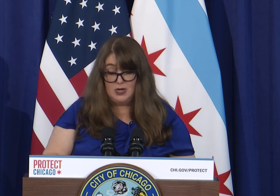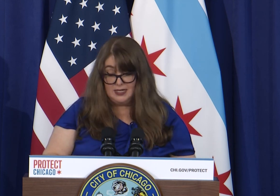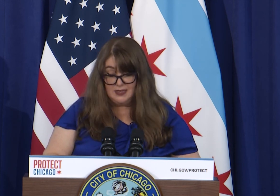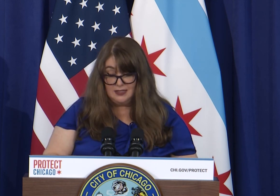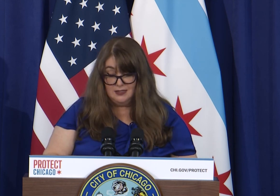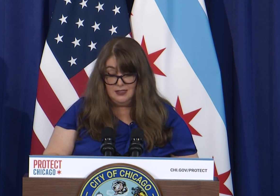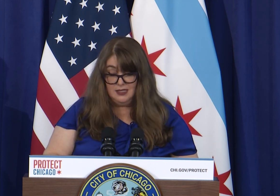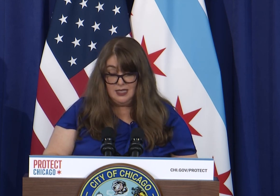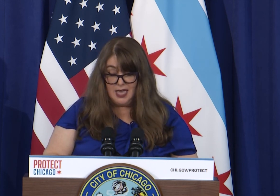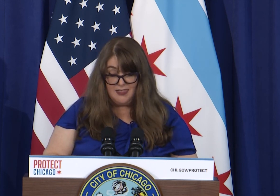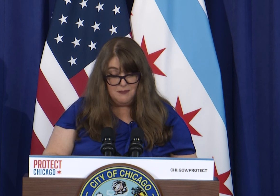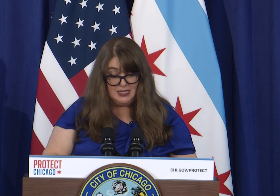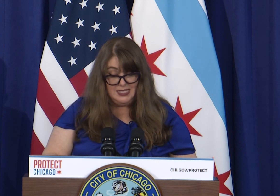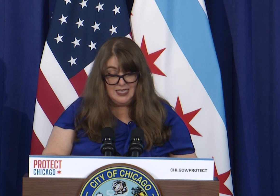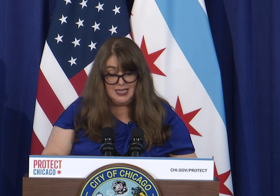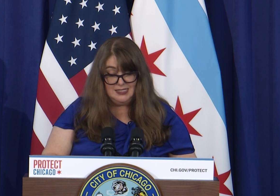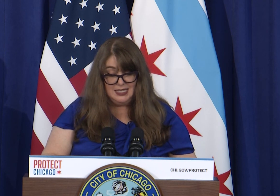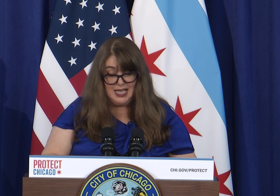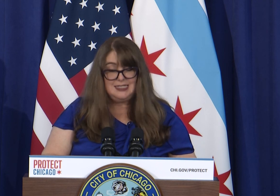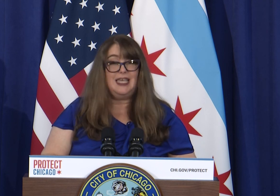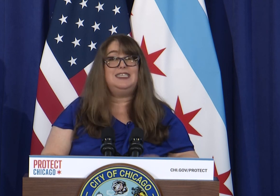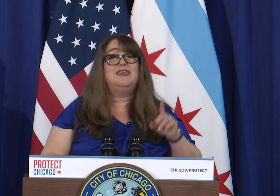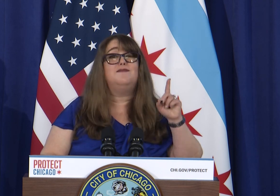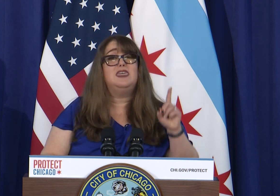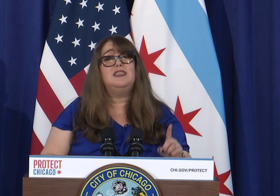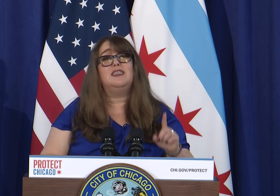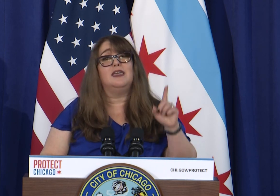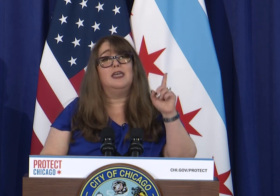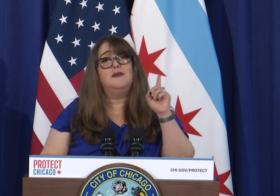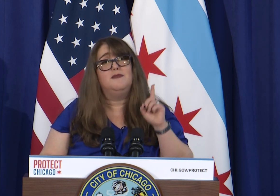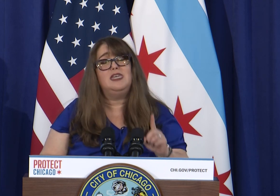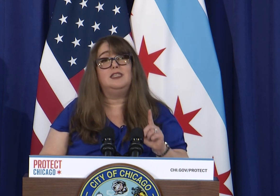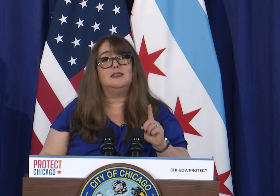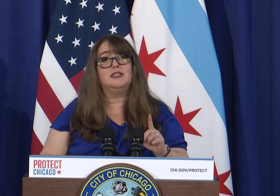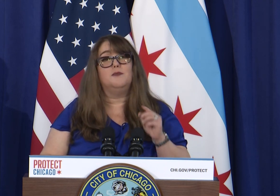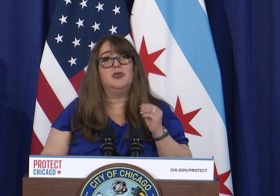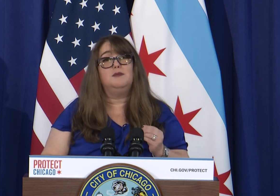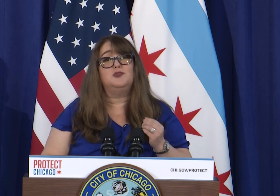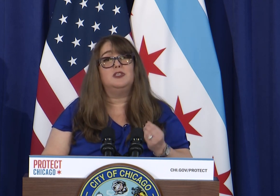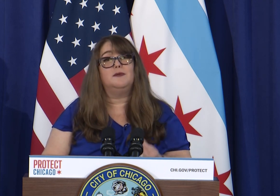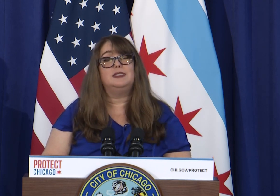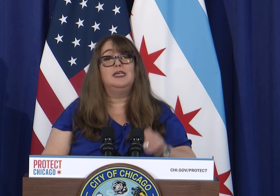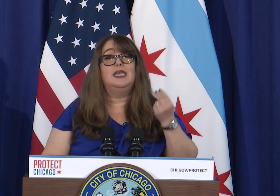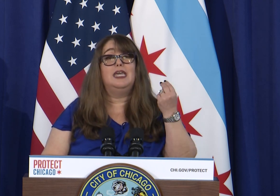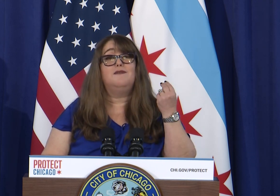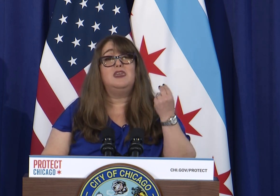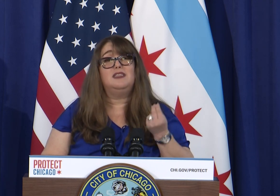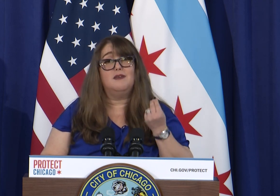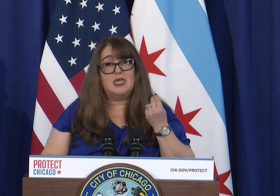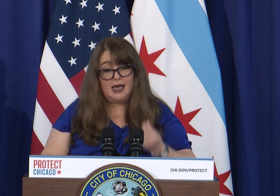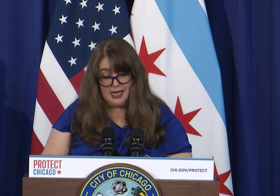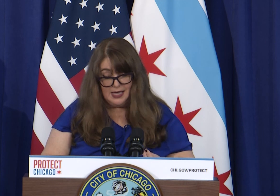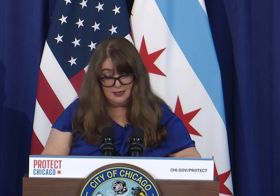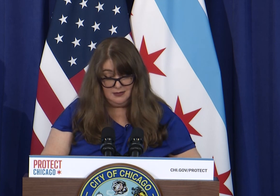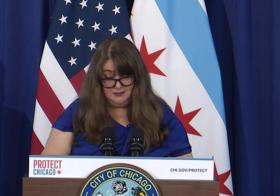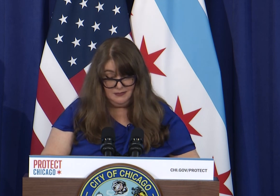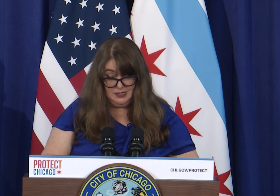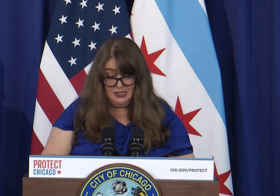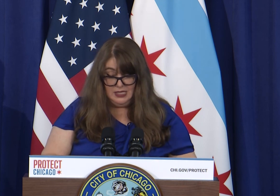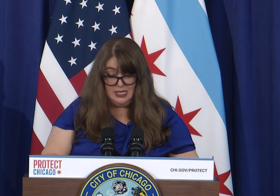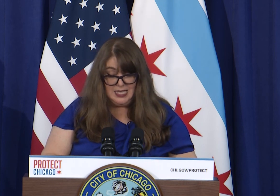con regularidad. Además de quedarse en casa y evite, se lo pedimos otra vez, evite